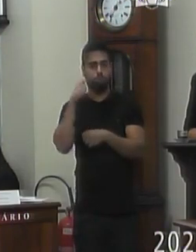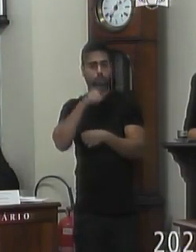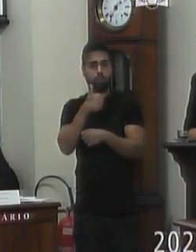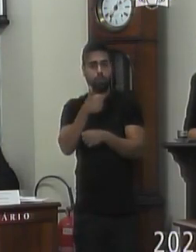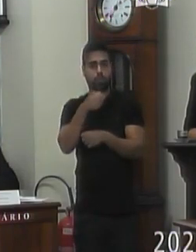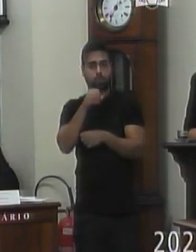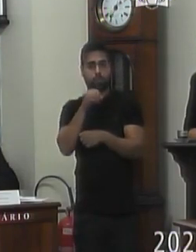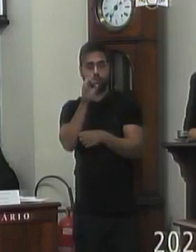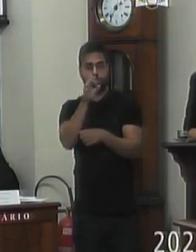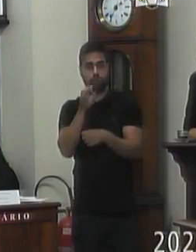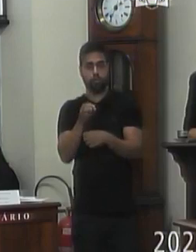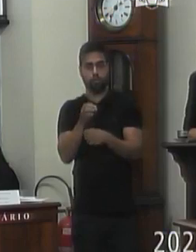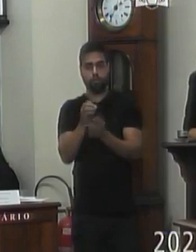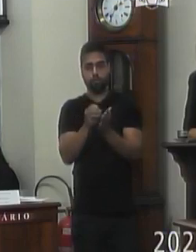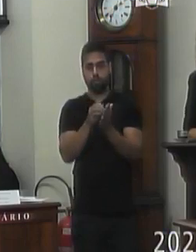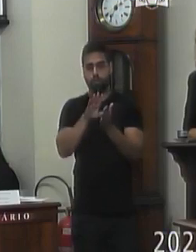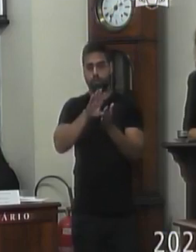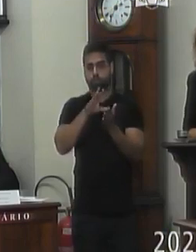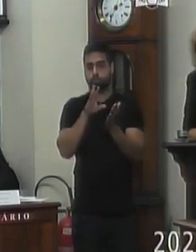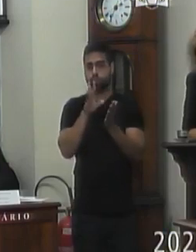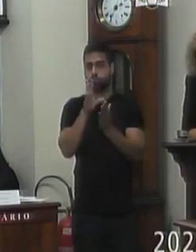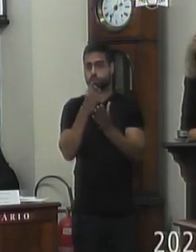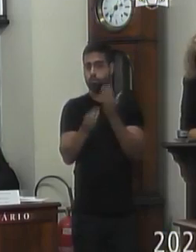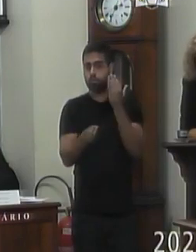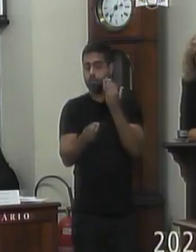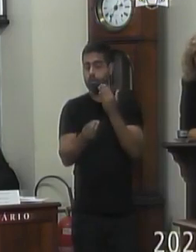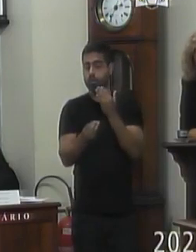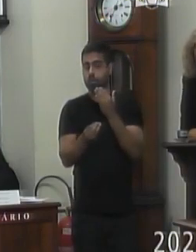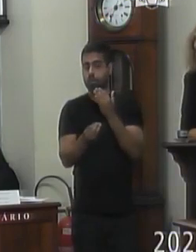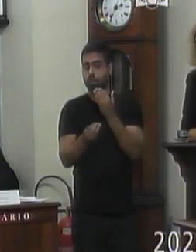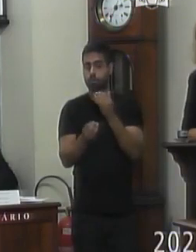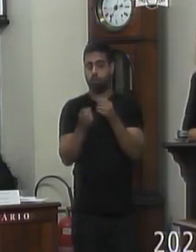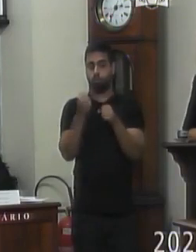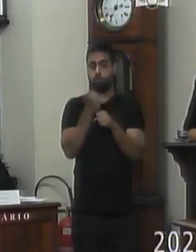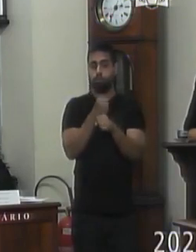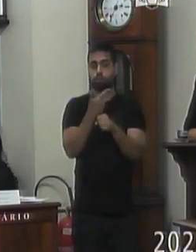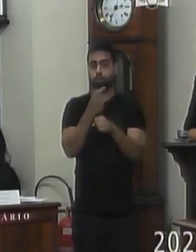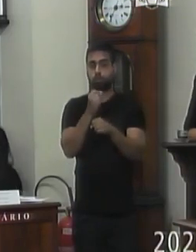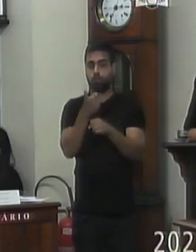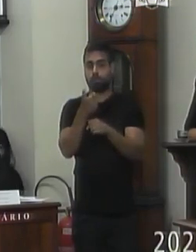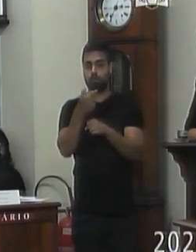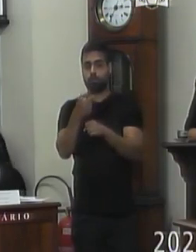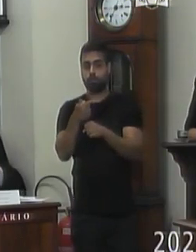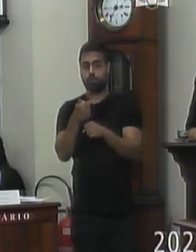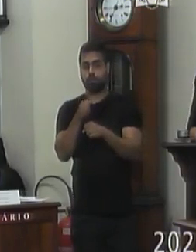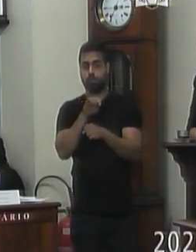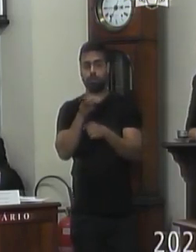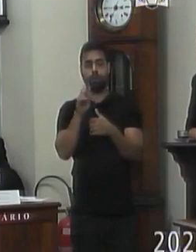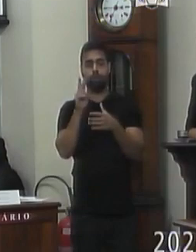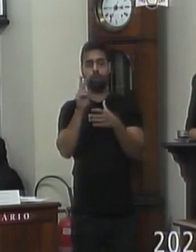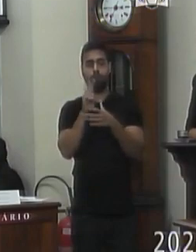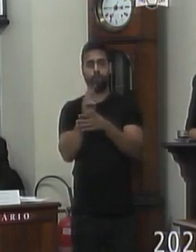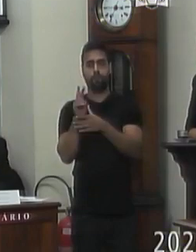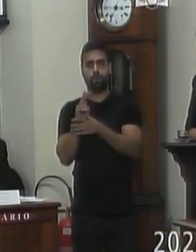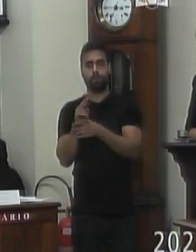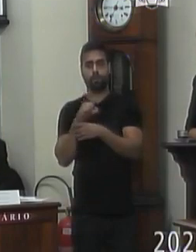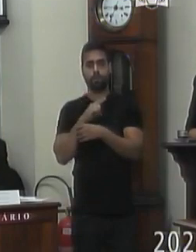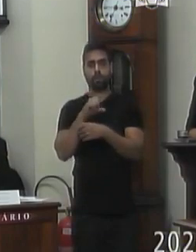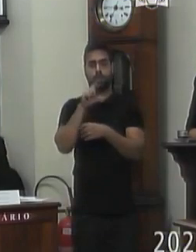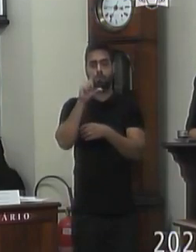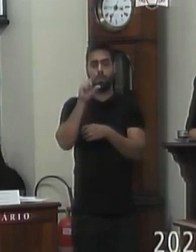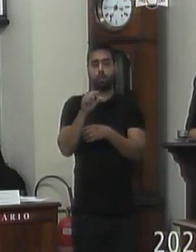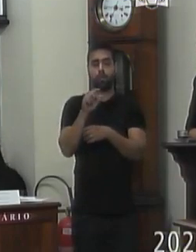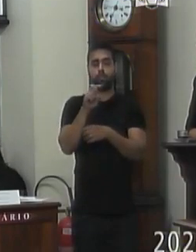de se sustentar, eles vão ser extinguidos. Ou seja, em 2017, se Valença fosse um município com menos de 5